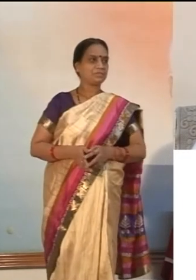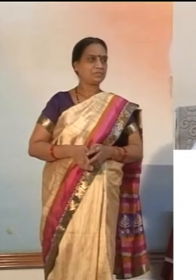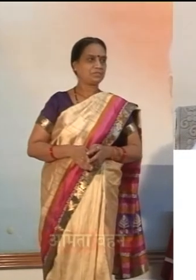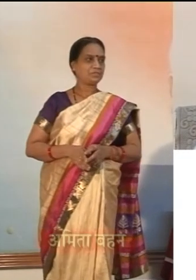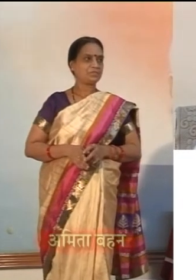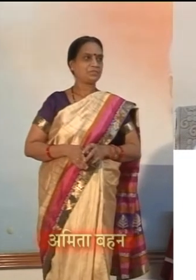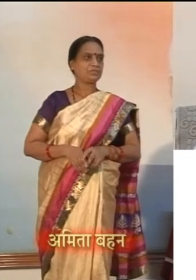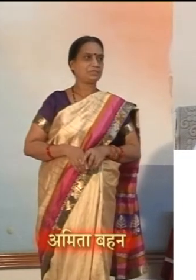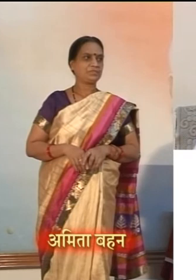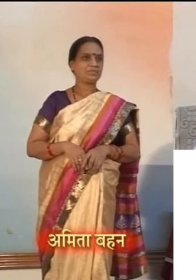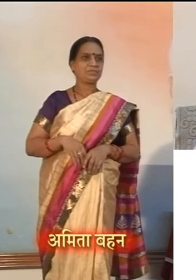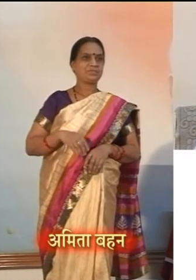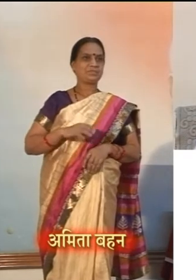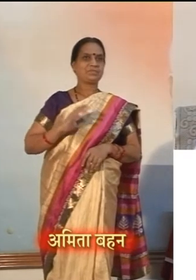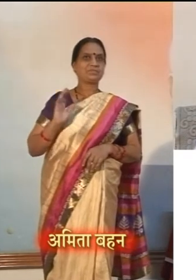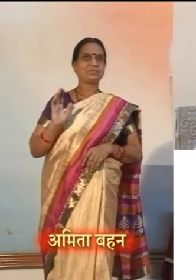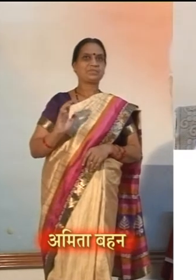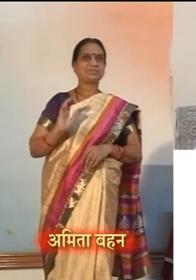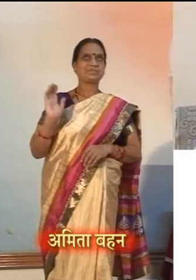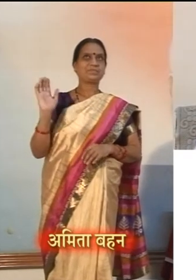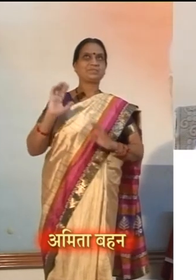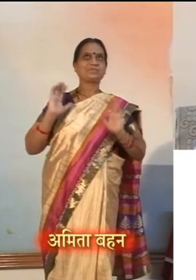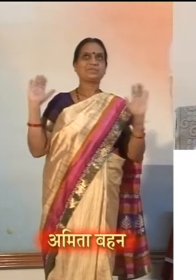हम सर्वशक्तिवान कहते हैं।